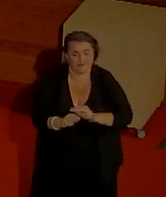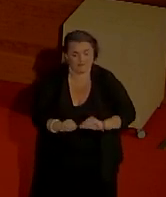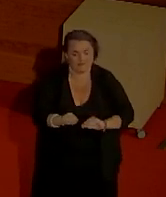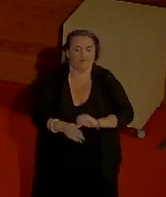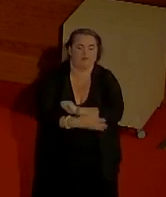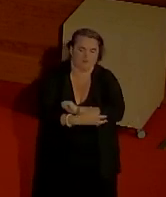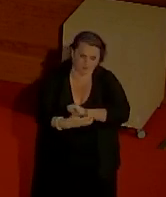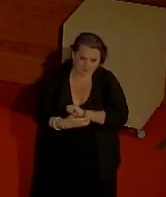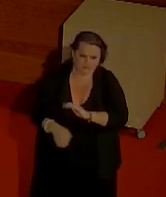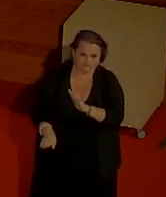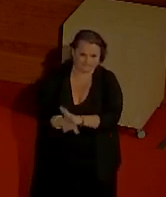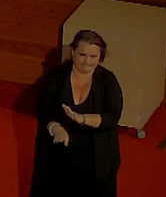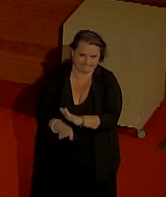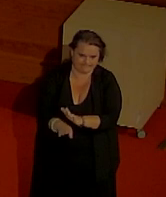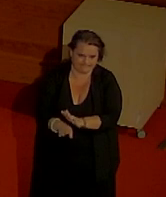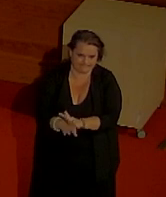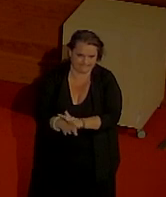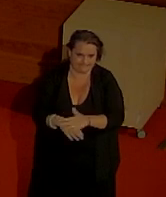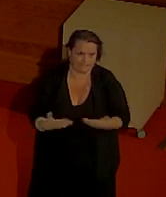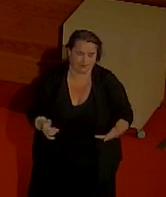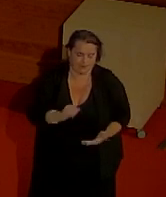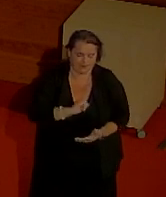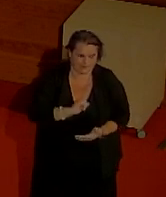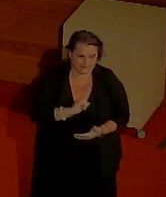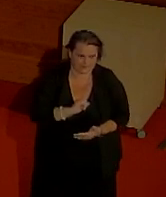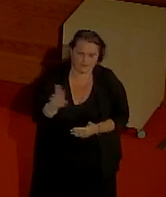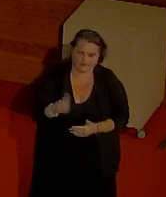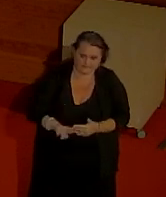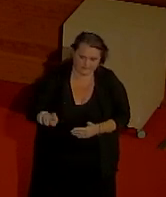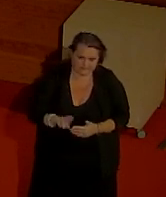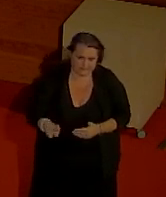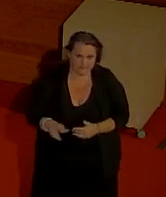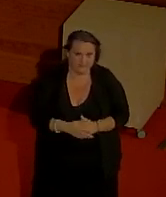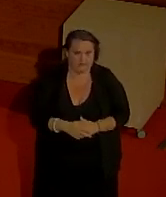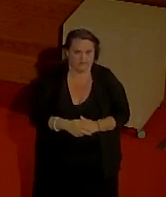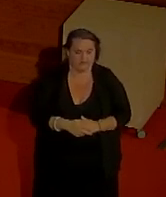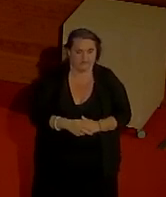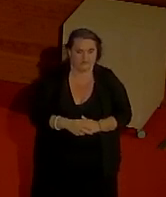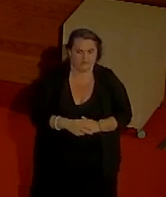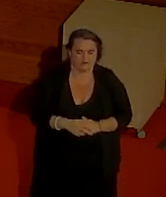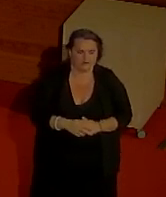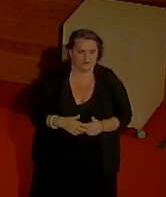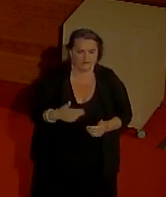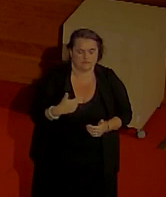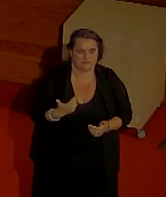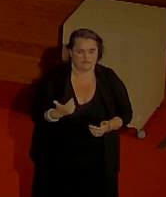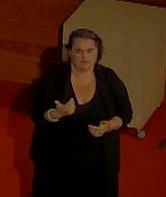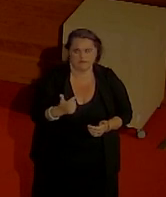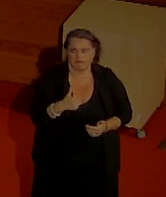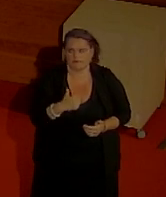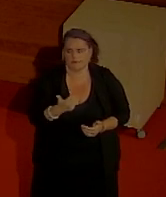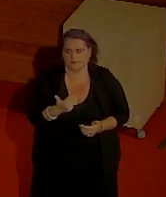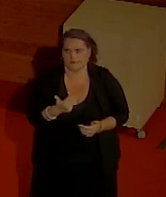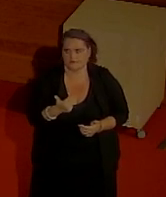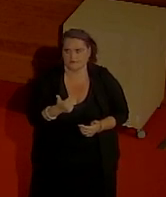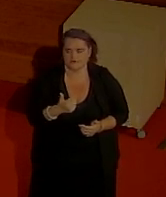determinada ah eh identidad siga repitiéndolas quien tiene determinados privilegios siga repitiéndolo quien tiene eh